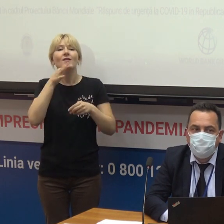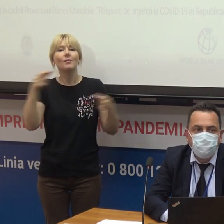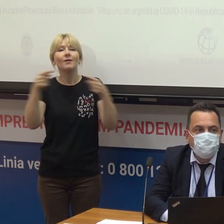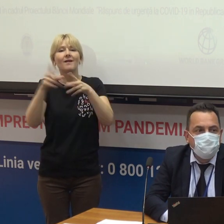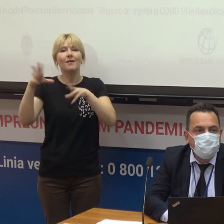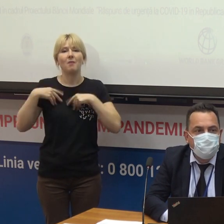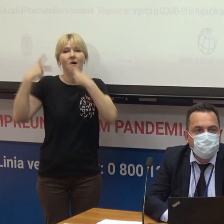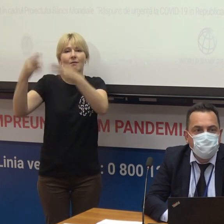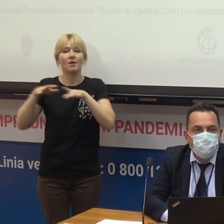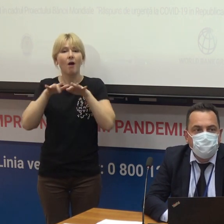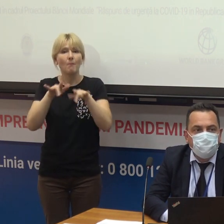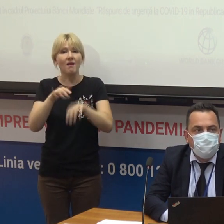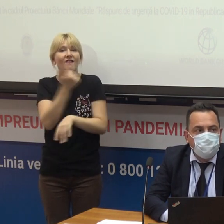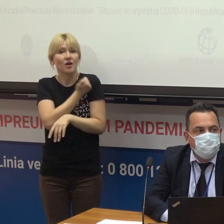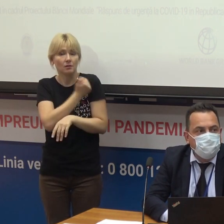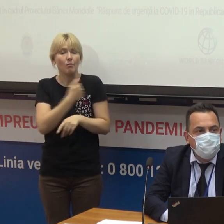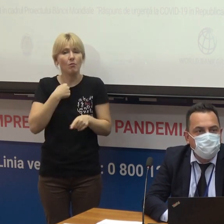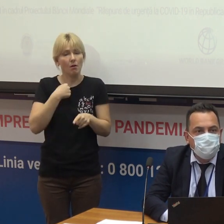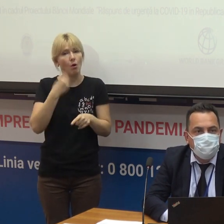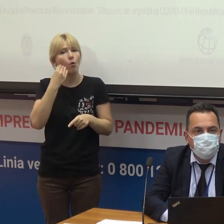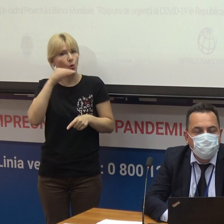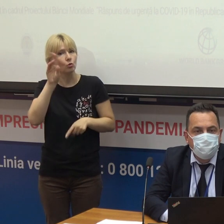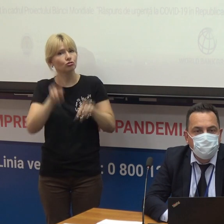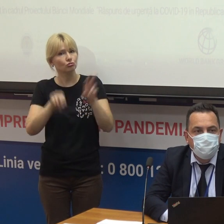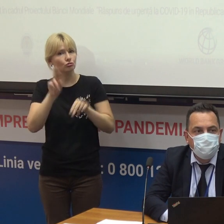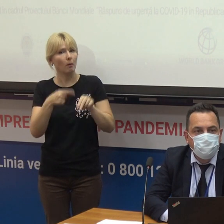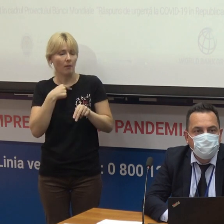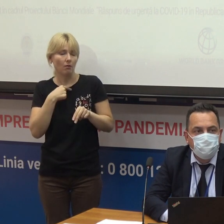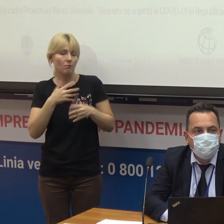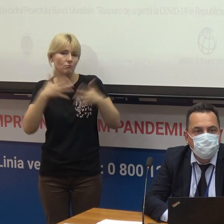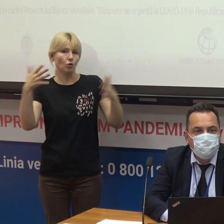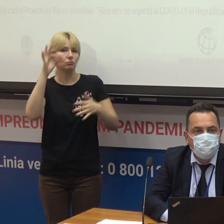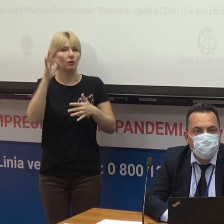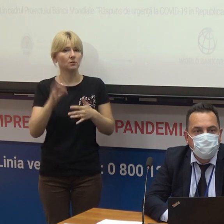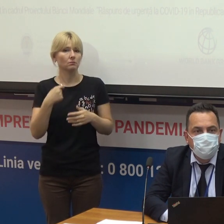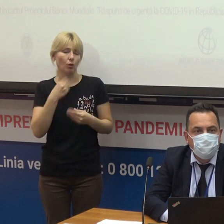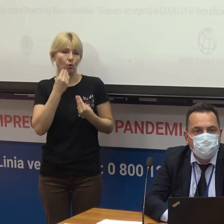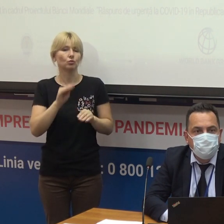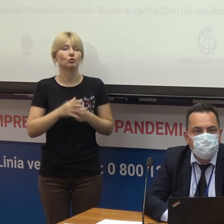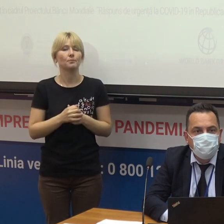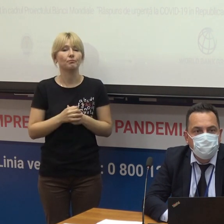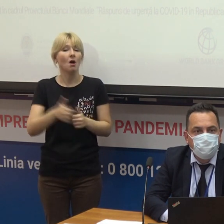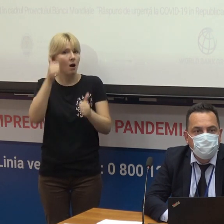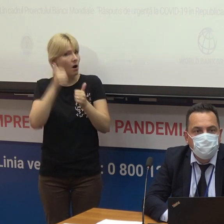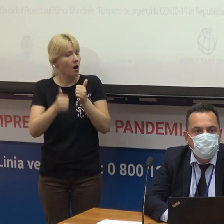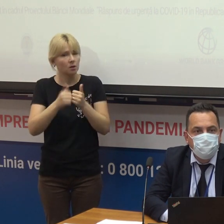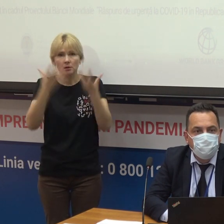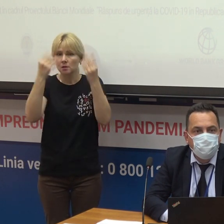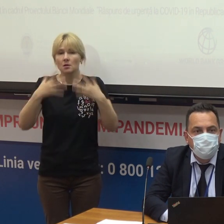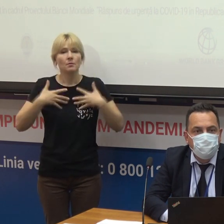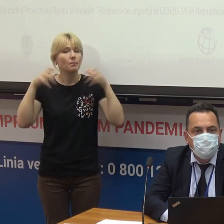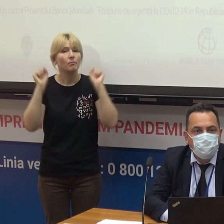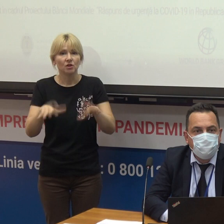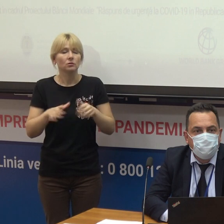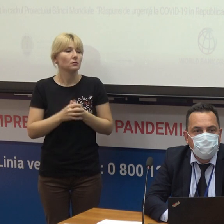startul campaniei de vaccinare, suntem semnificativ cu o rată de acoperire mai bună. Depunem zilnic mult efort să